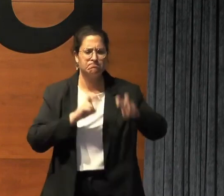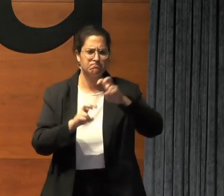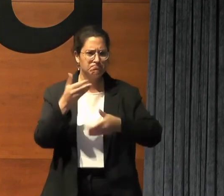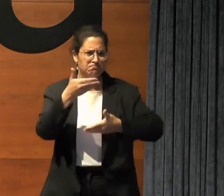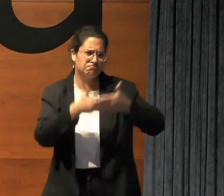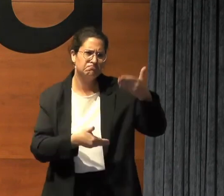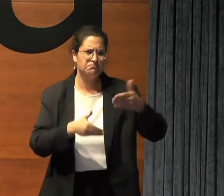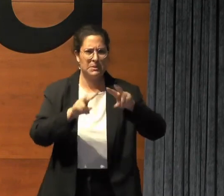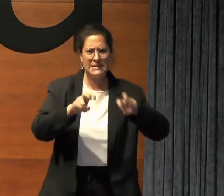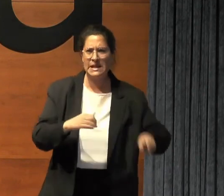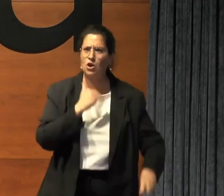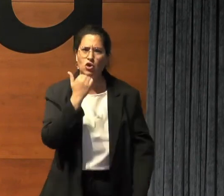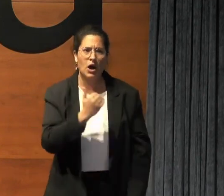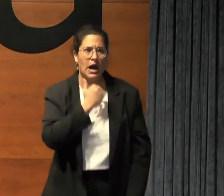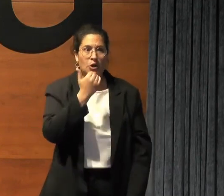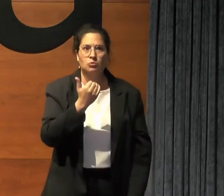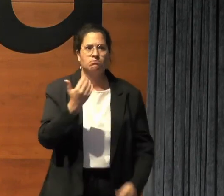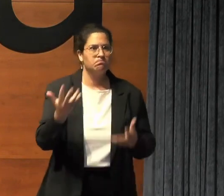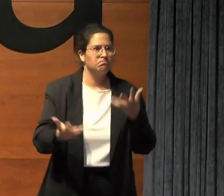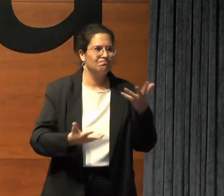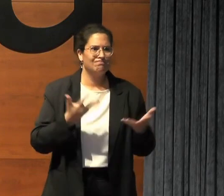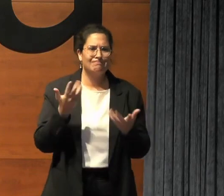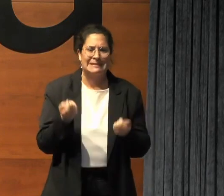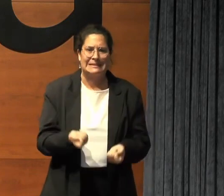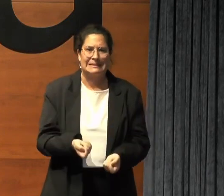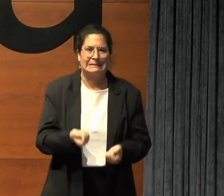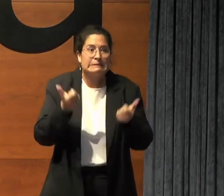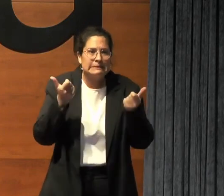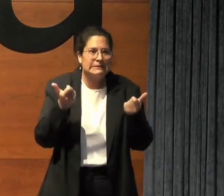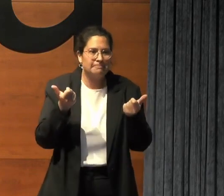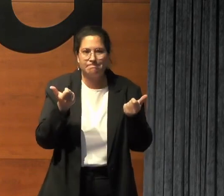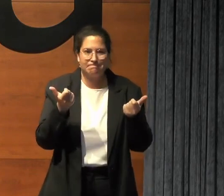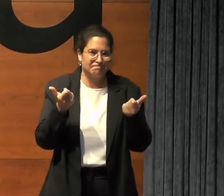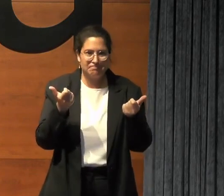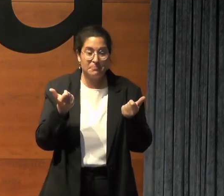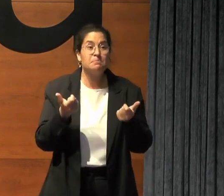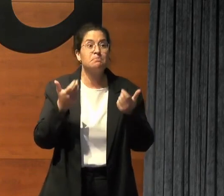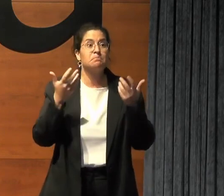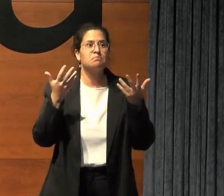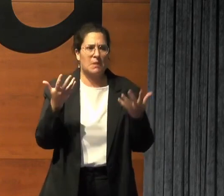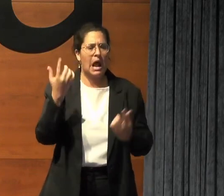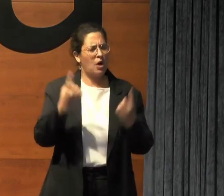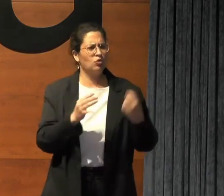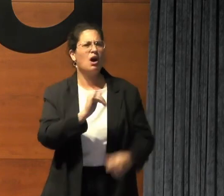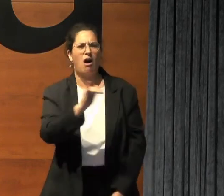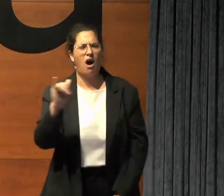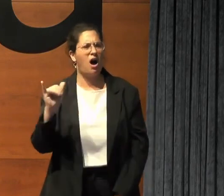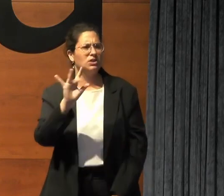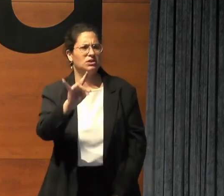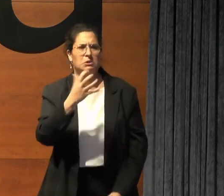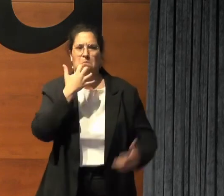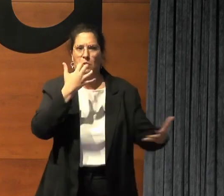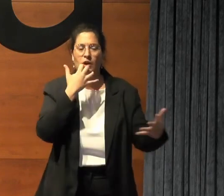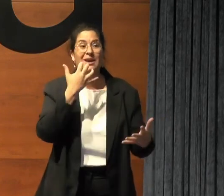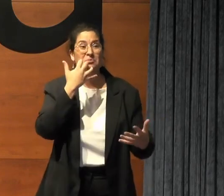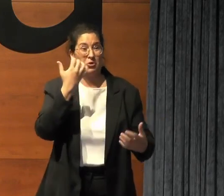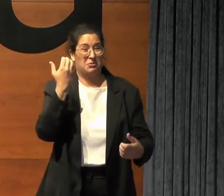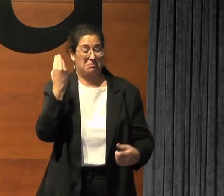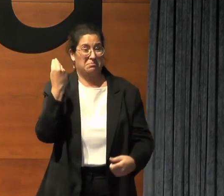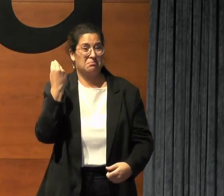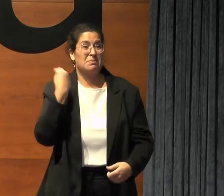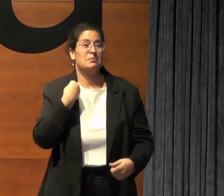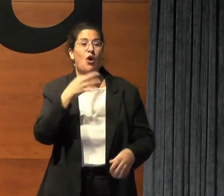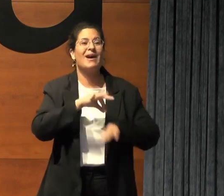Necesitamos una formación suficiente. Bueno, pues voy a buscar alguna investigación que me pueda arrojar algo de luz sobre este asunto.